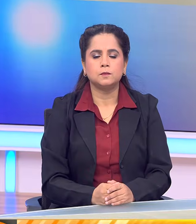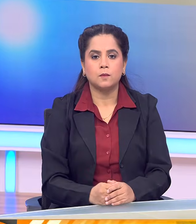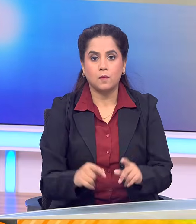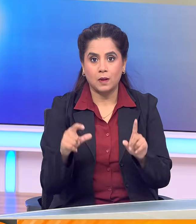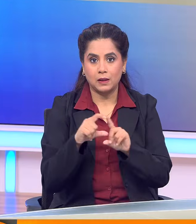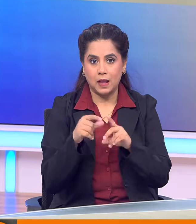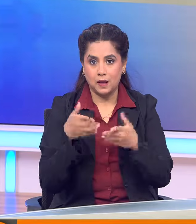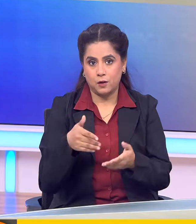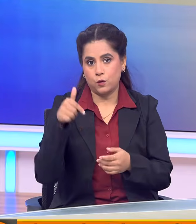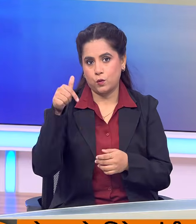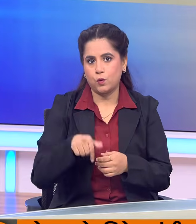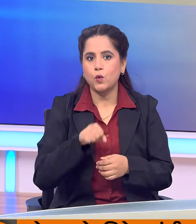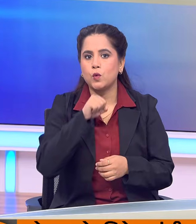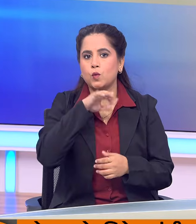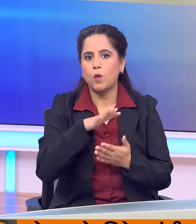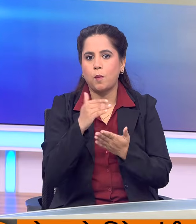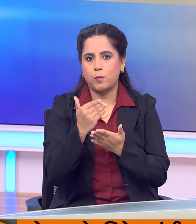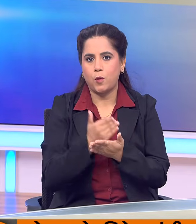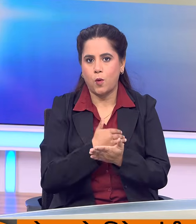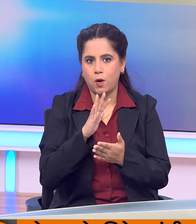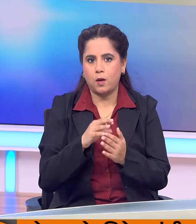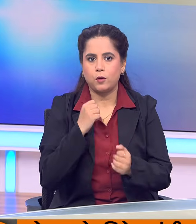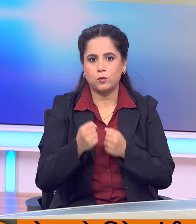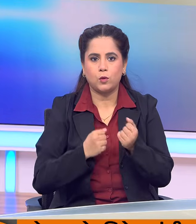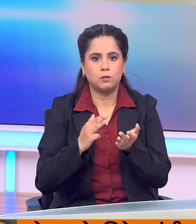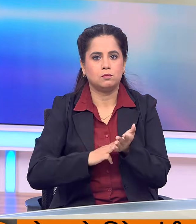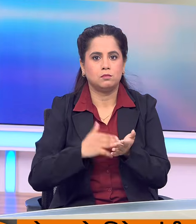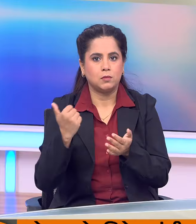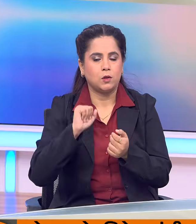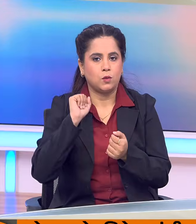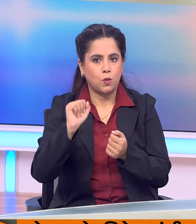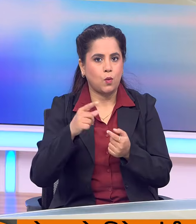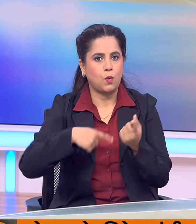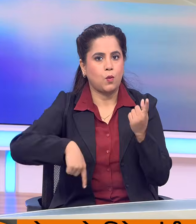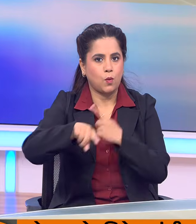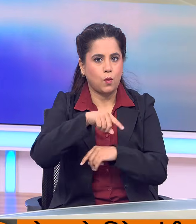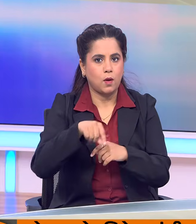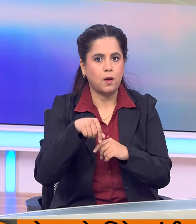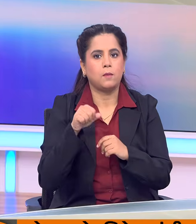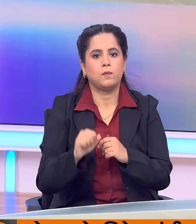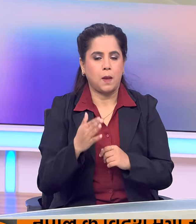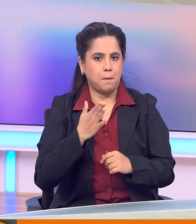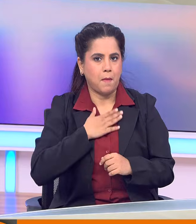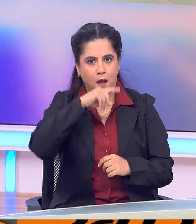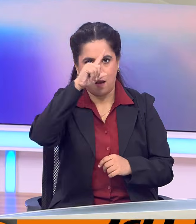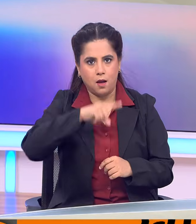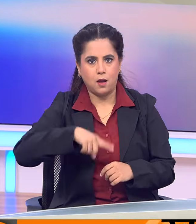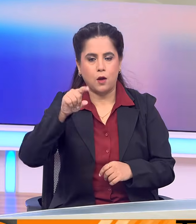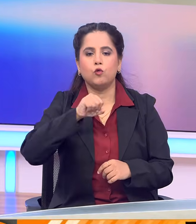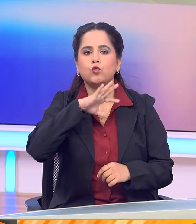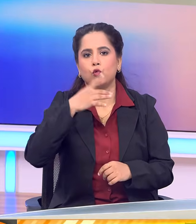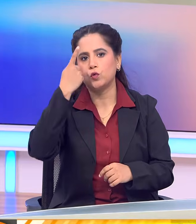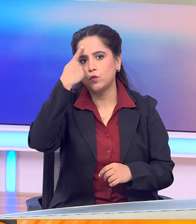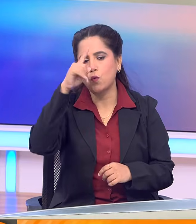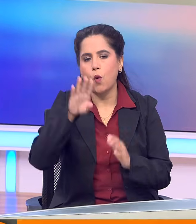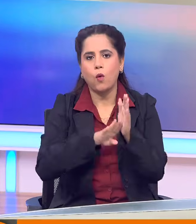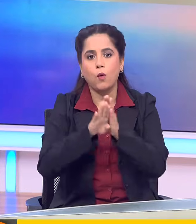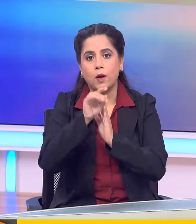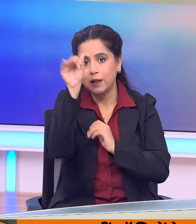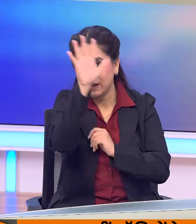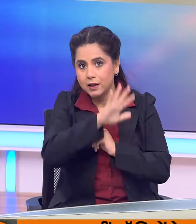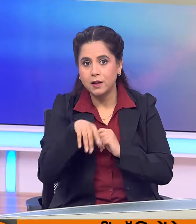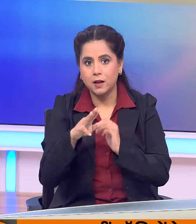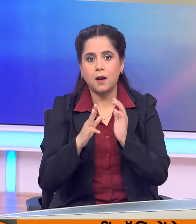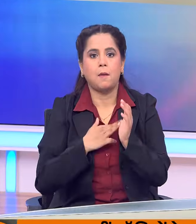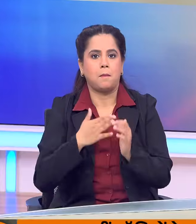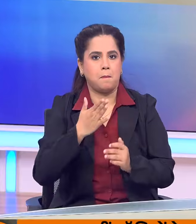नई दिल्ली में आज युवा कार्यक्रम एवं खेल मंत्रालय के अंतर्गत माय भारत द्वारा यूथ फॉर विकसित भारत